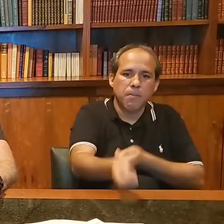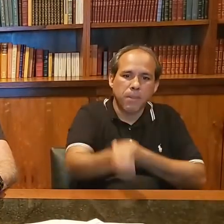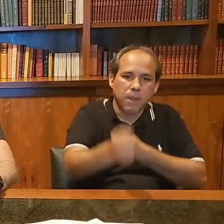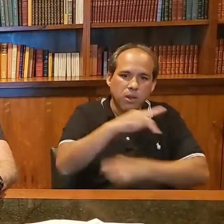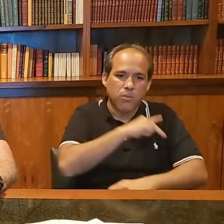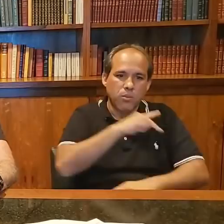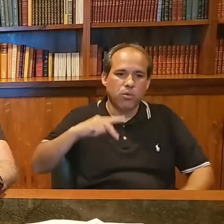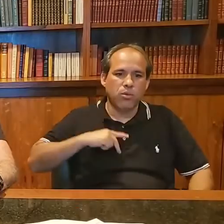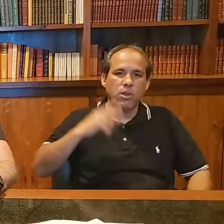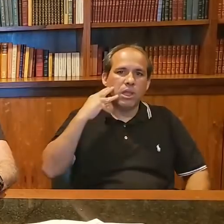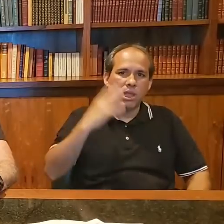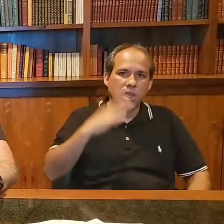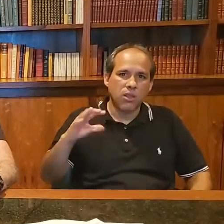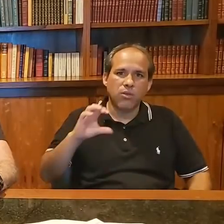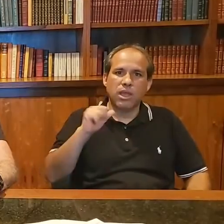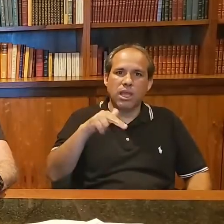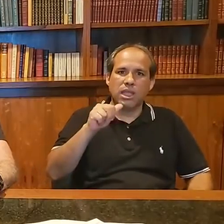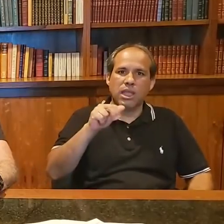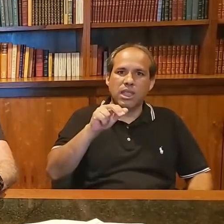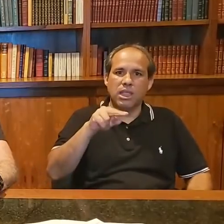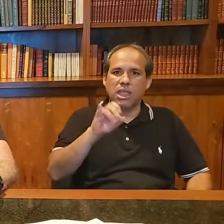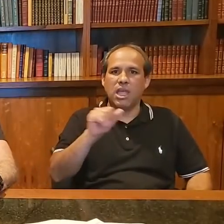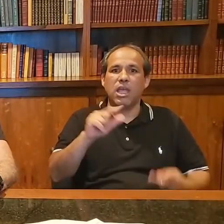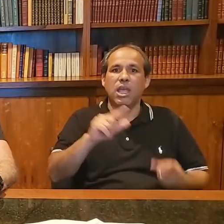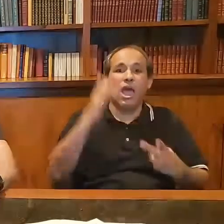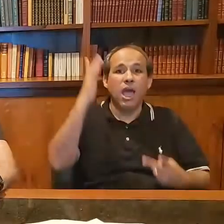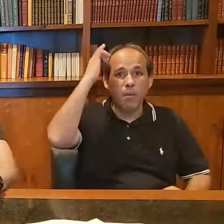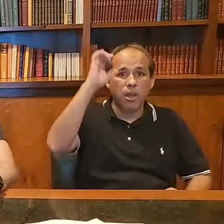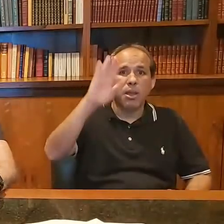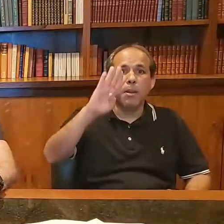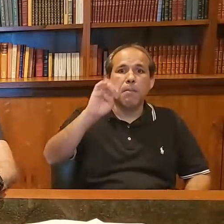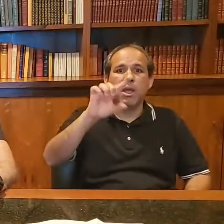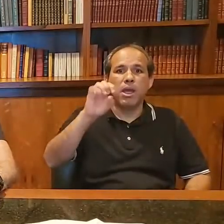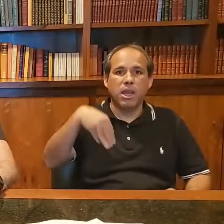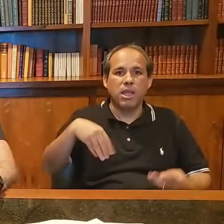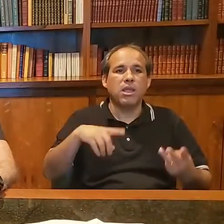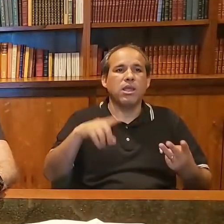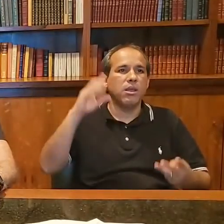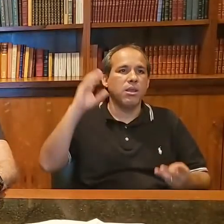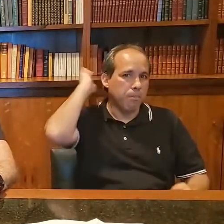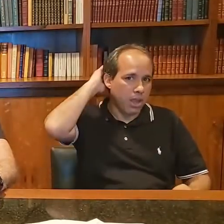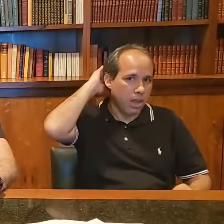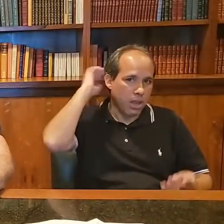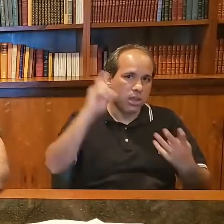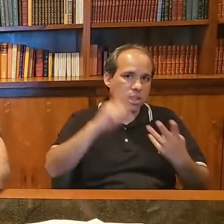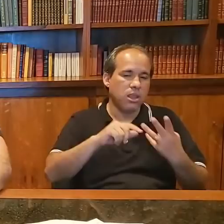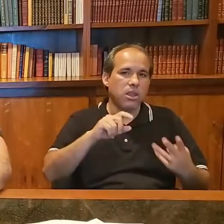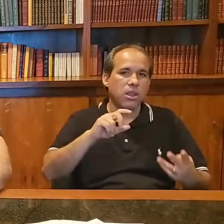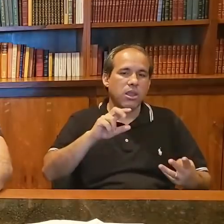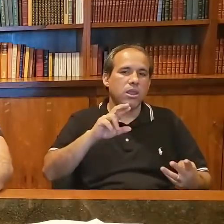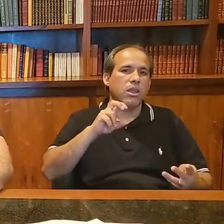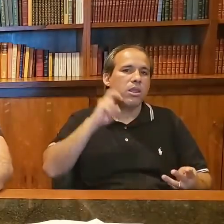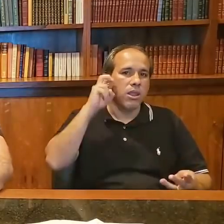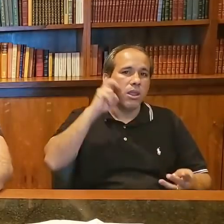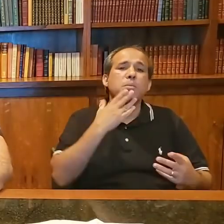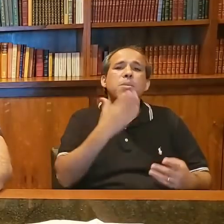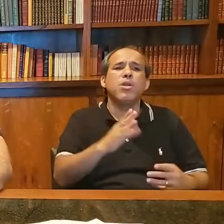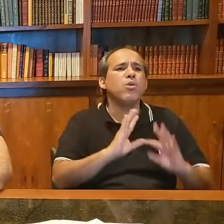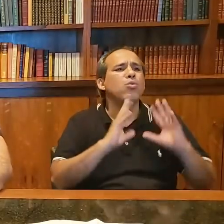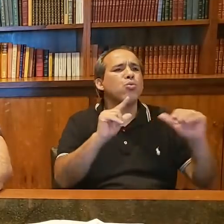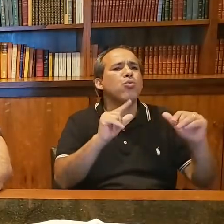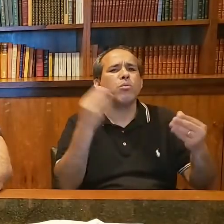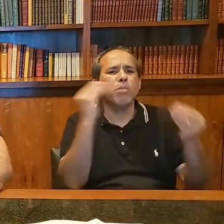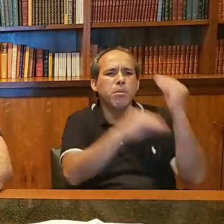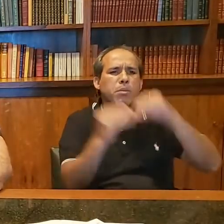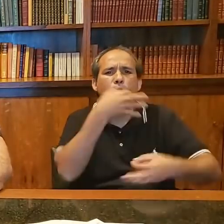passada foi Santos e Cananéia, e amanhã vai ser o de Belém e o de Natal. Então, peço a todos que contribuam, porque nós queremos fazer a